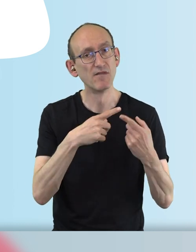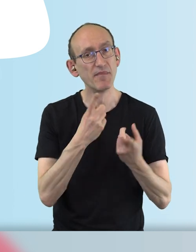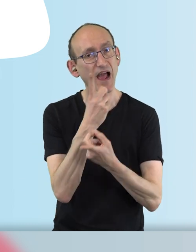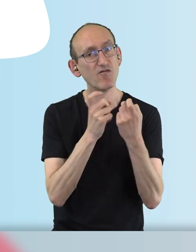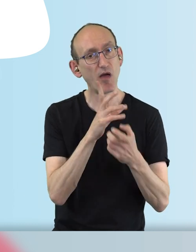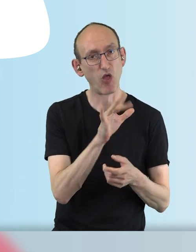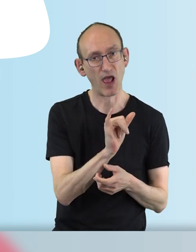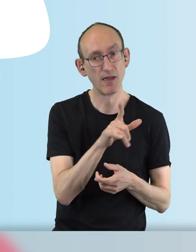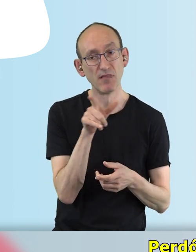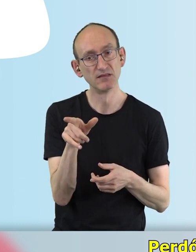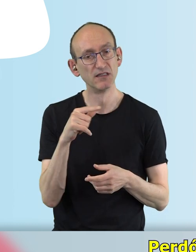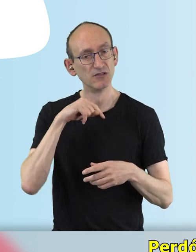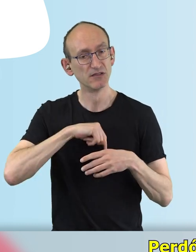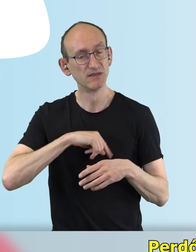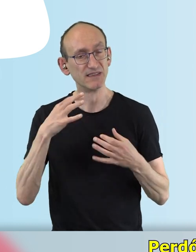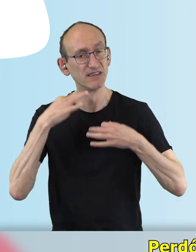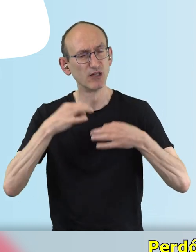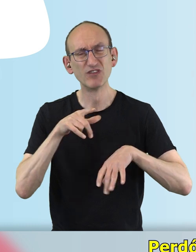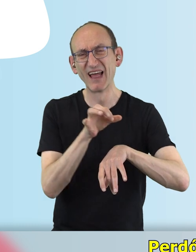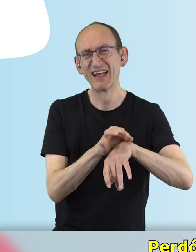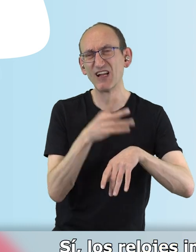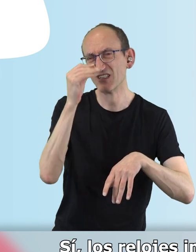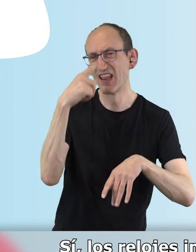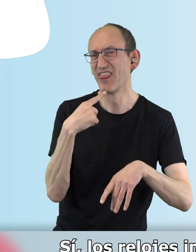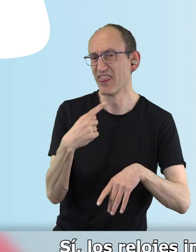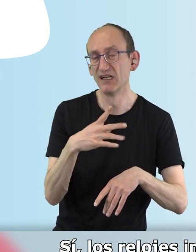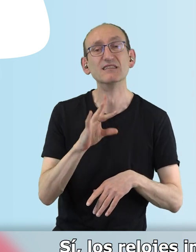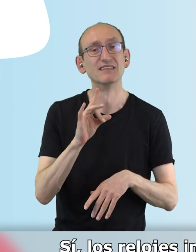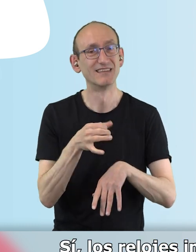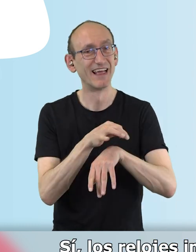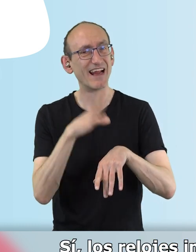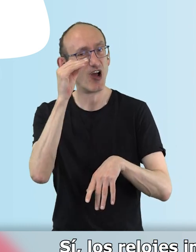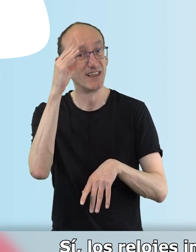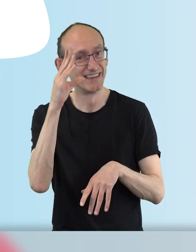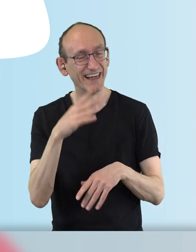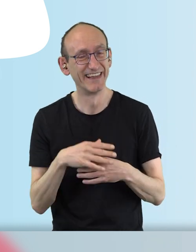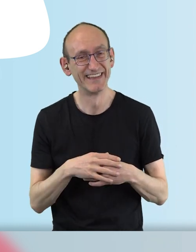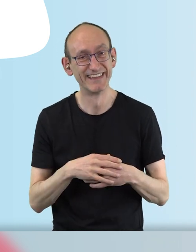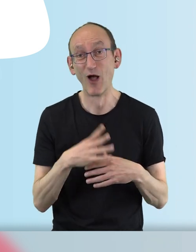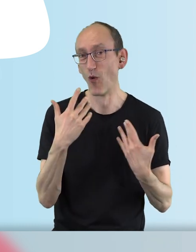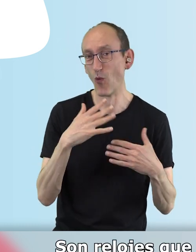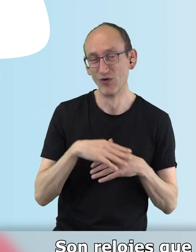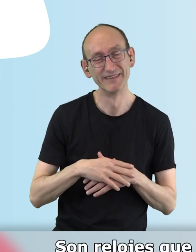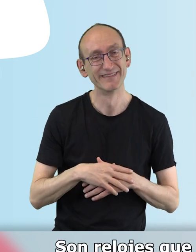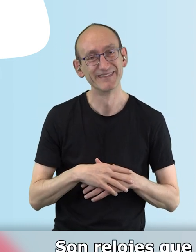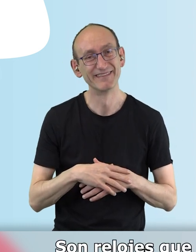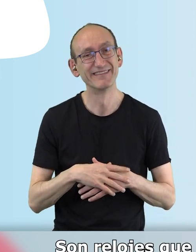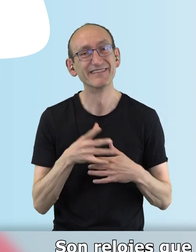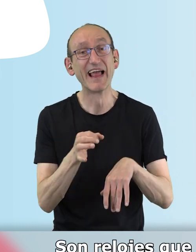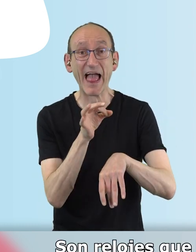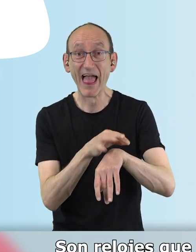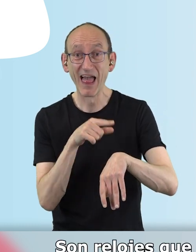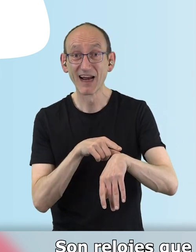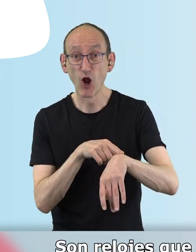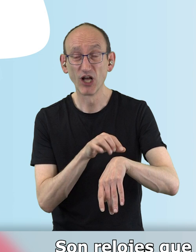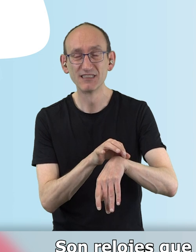esa información, ¿no? Y ellos se puedan sentir más seguros. ¿Relojes inteligentes, has dicho? Sí, los relojes inteligentes son relojes